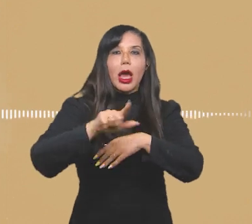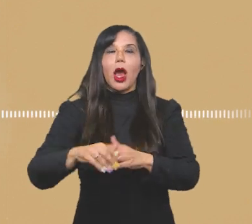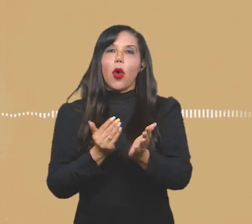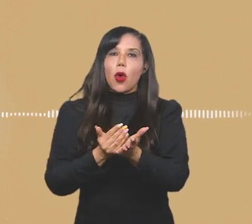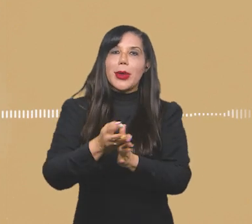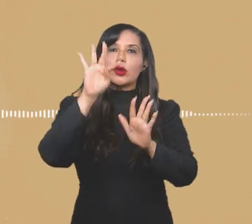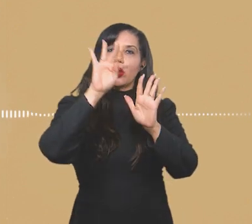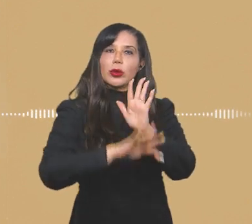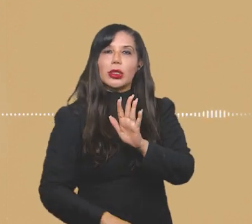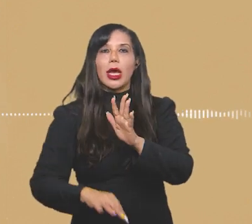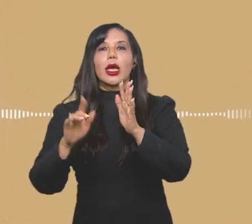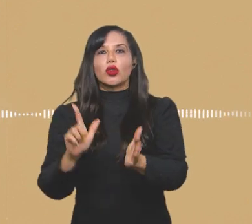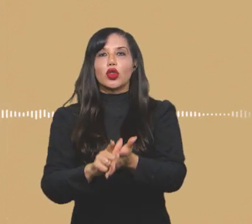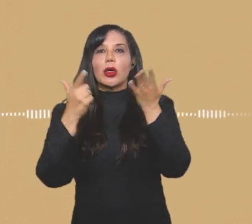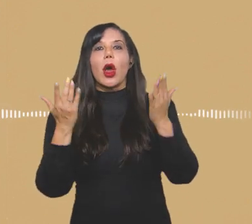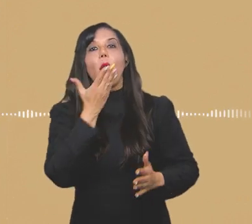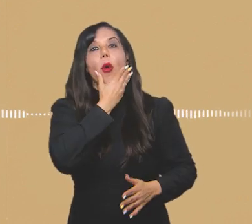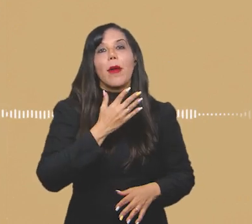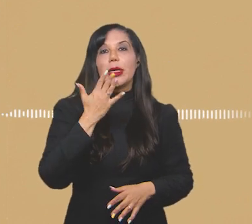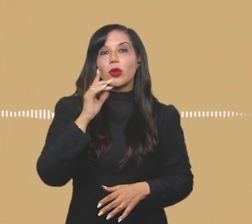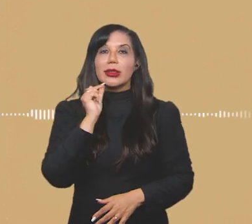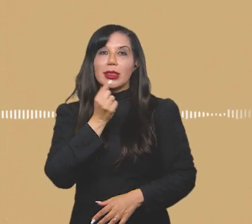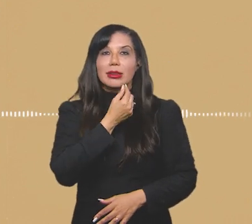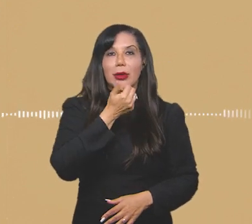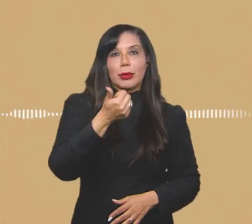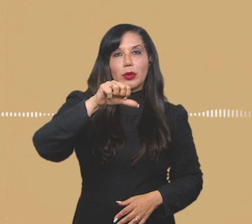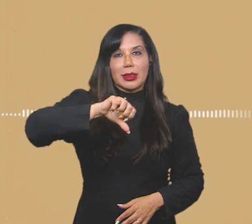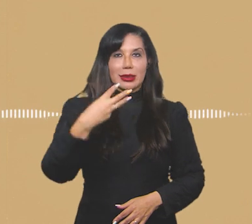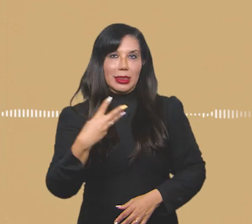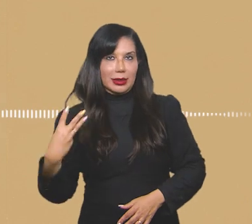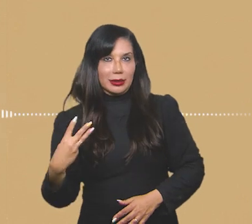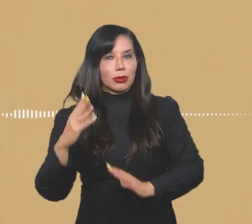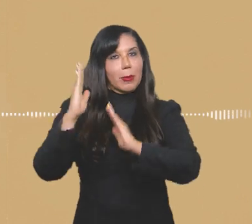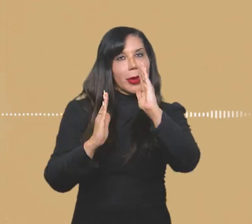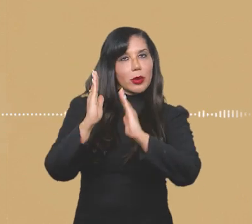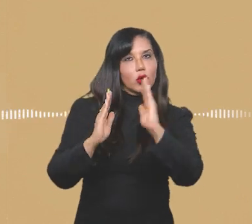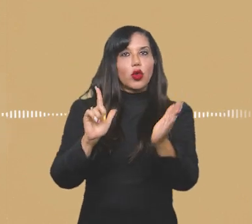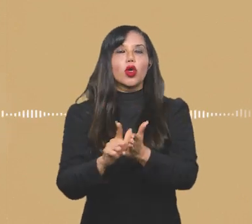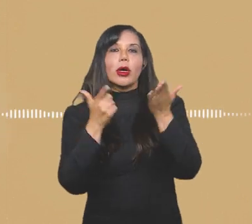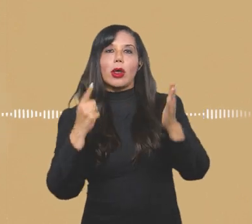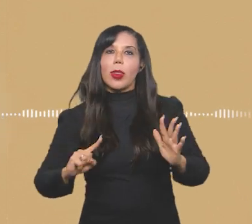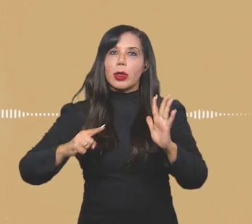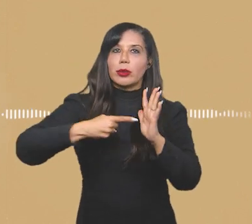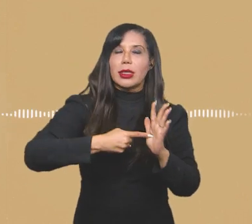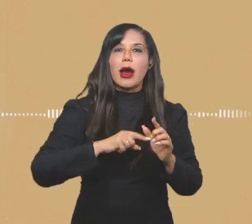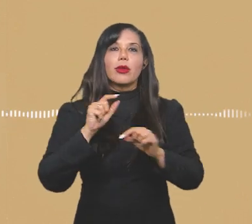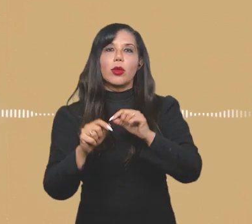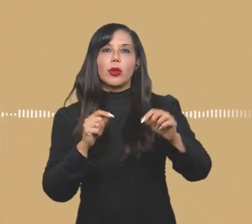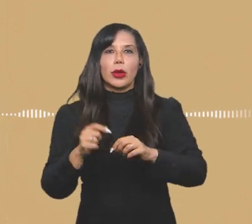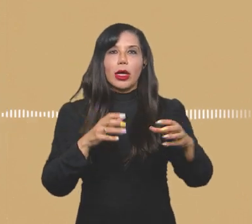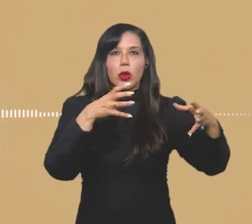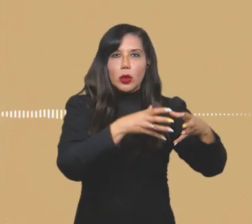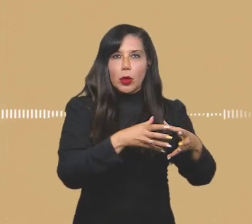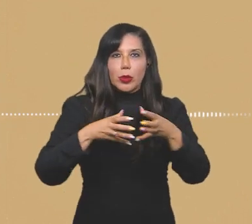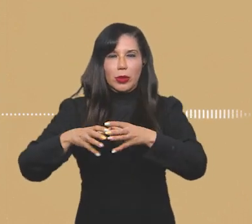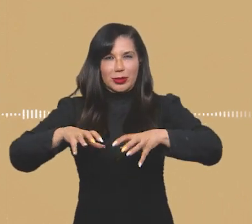é o início do texto que lançou o jornal O Homem de Cor em setembro de 1933. Na ocasião, o jornal denunciava a